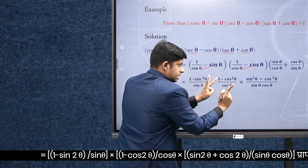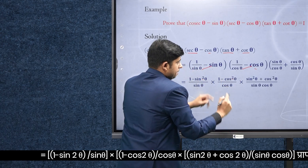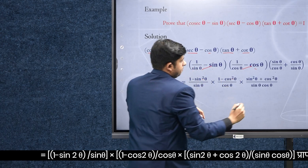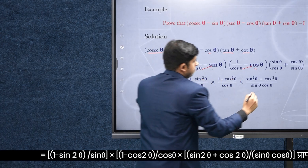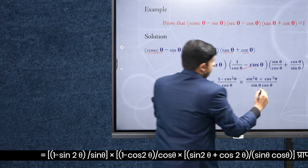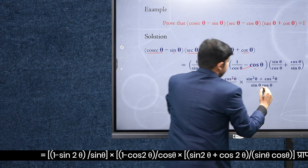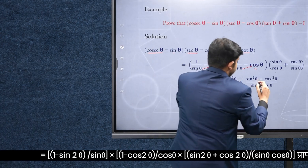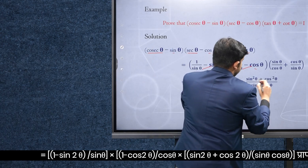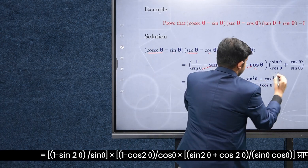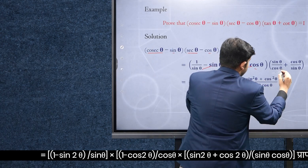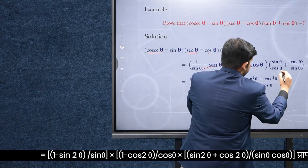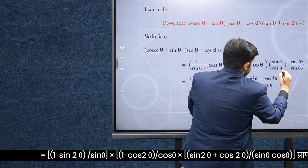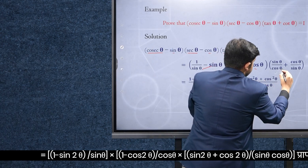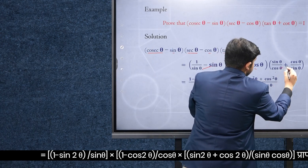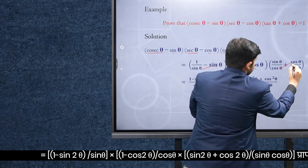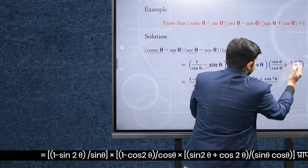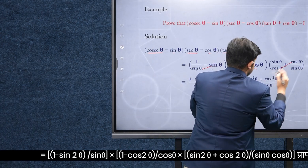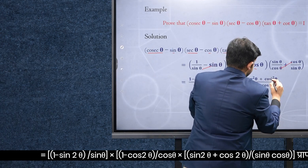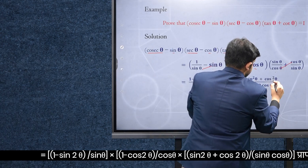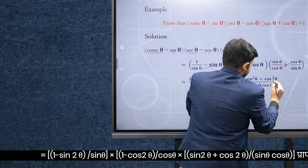sin cos प्राप्त होता है।